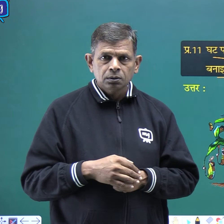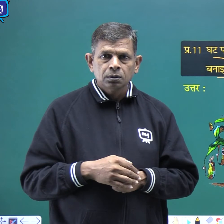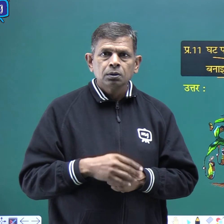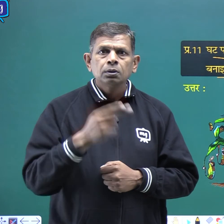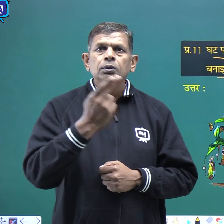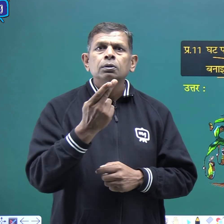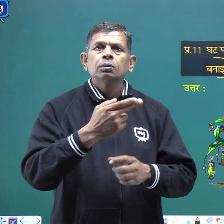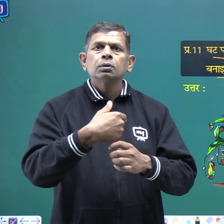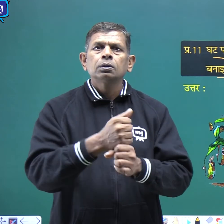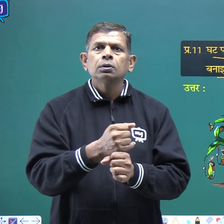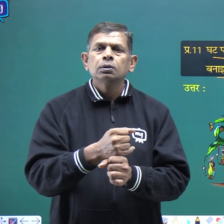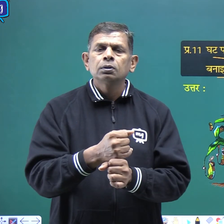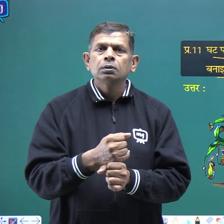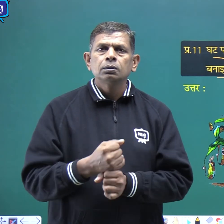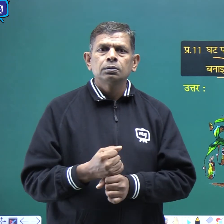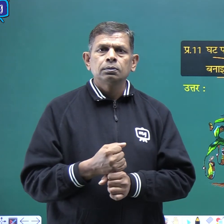चित्र बनाना है।